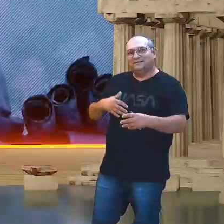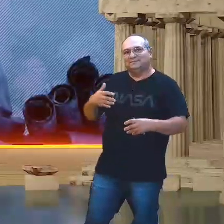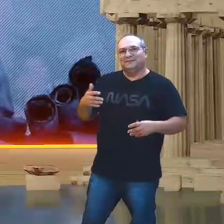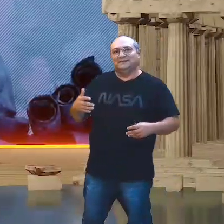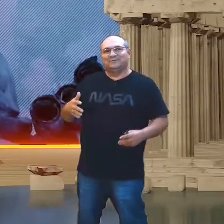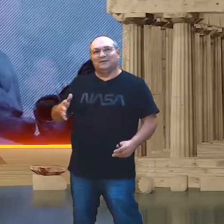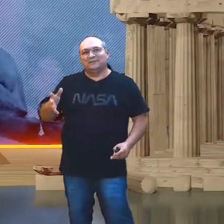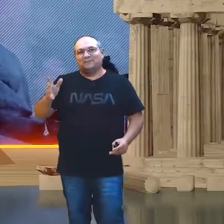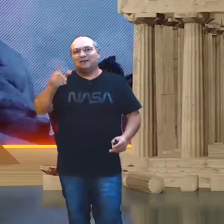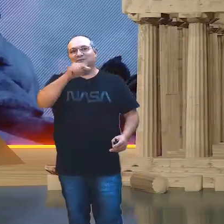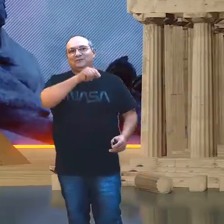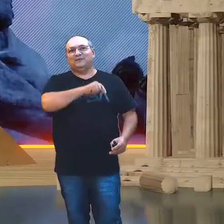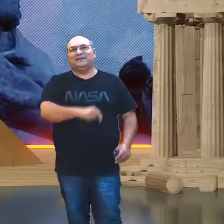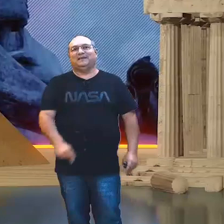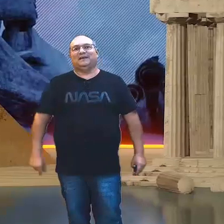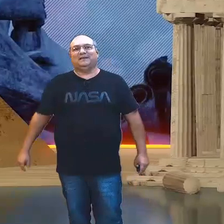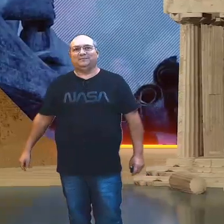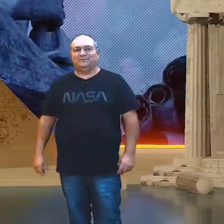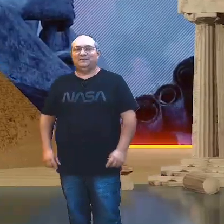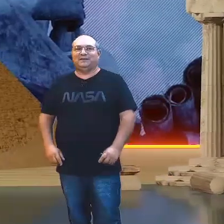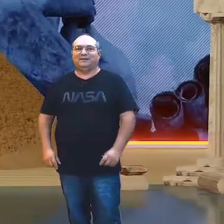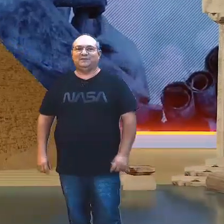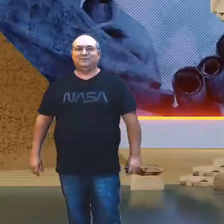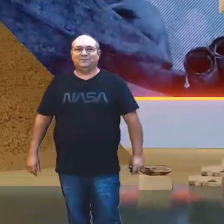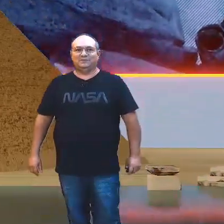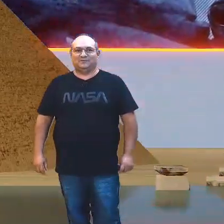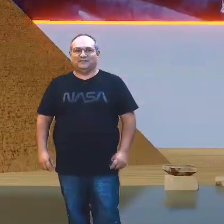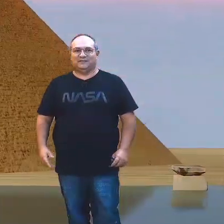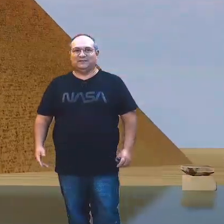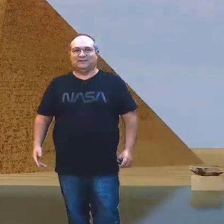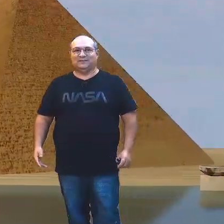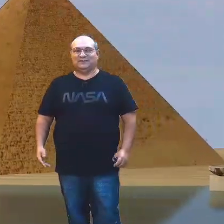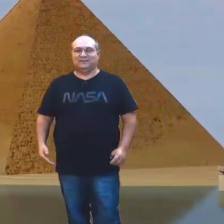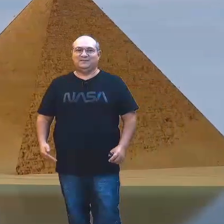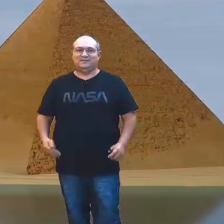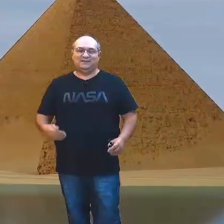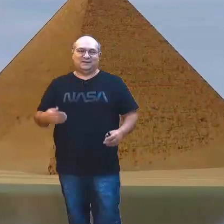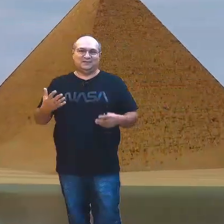gente vai... Um grande abraço e obrigado por ficar aqui conosco nessa